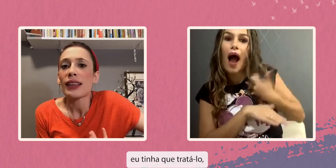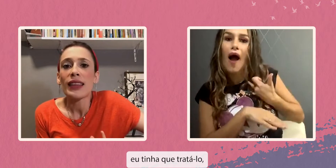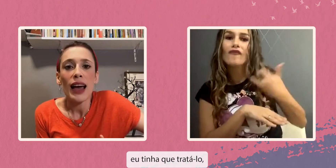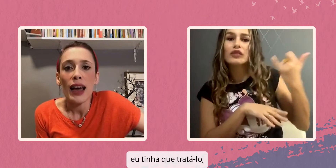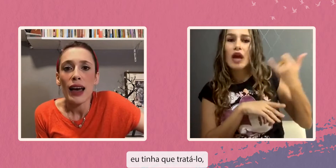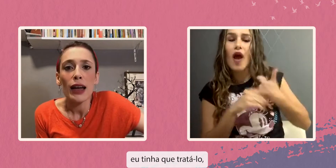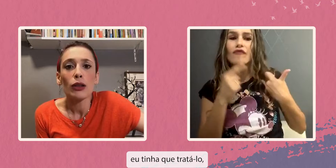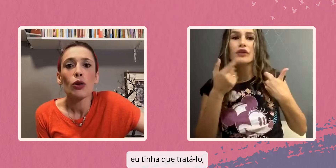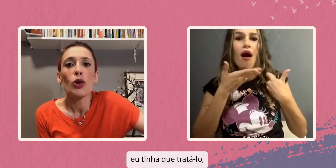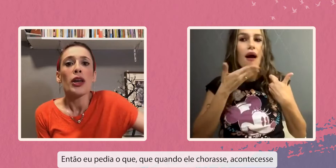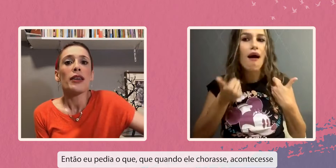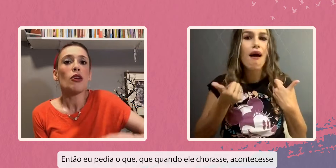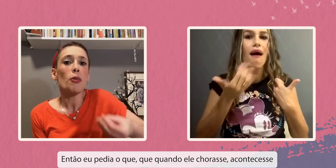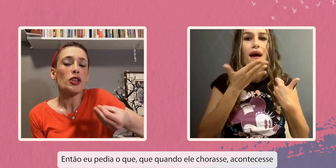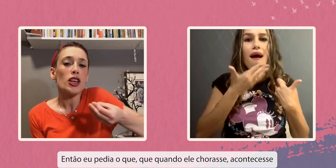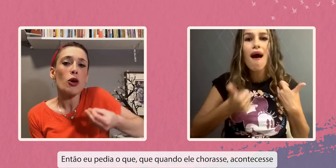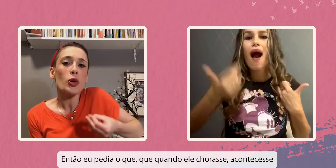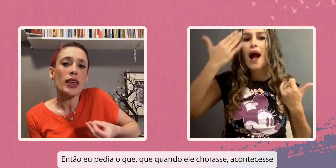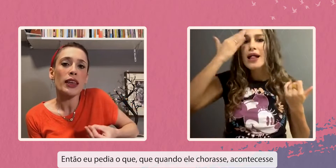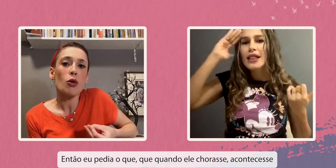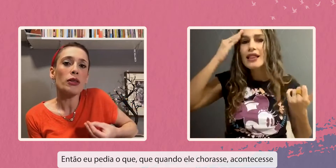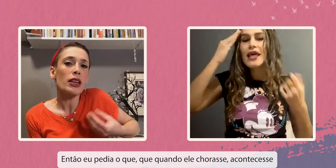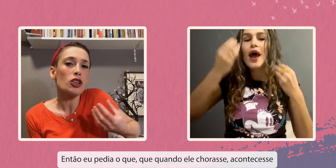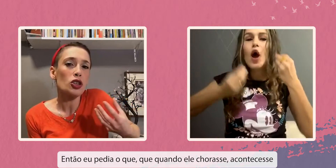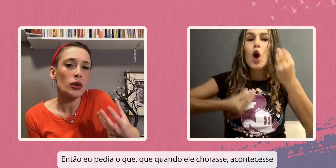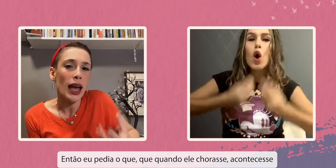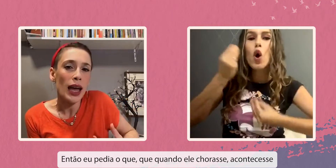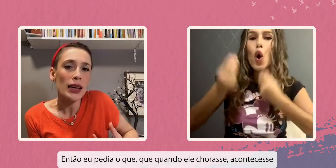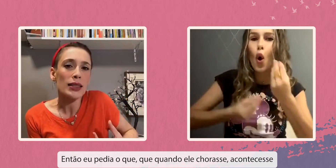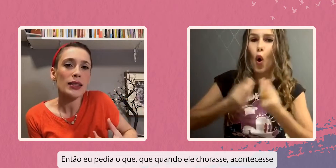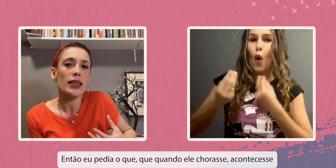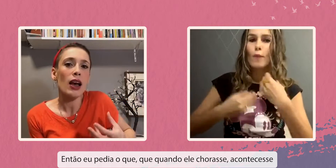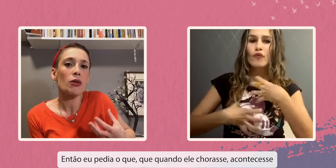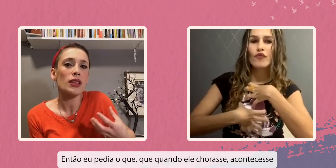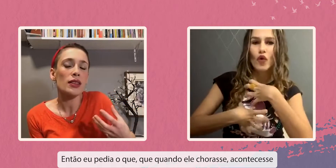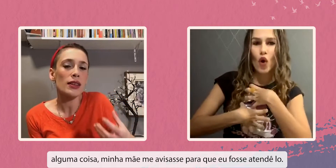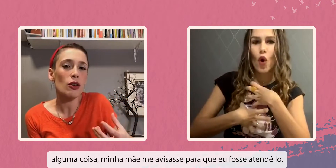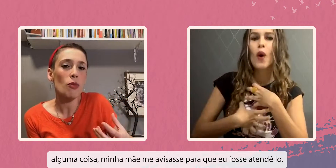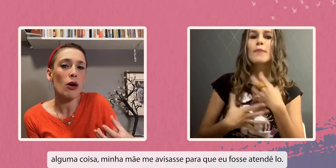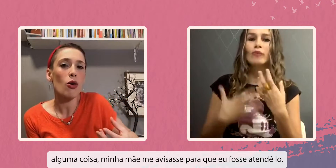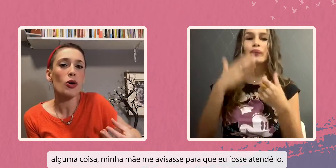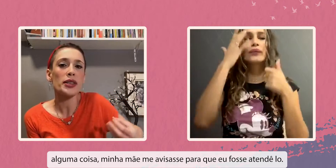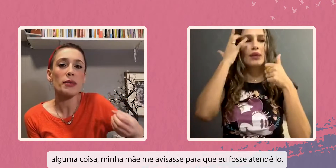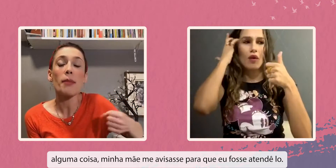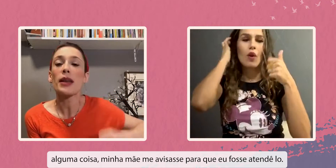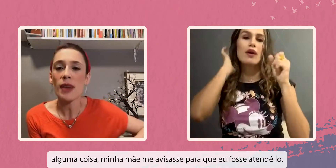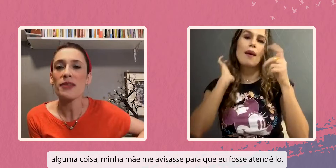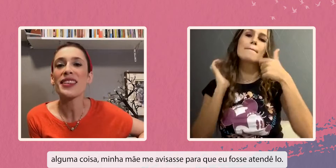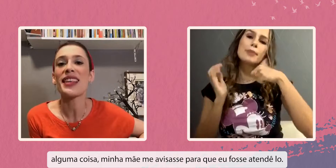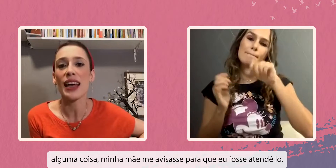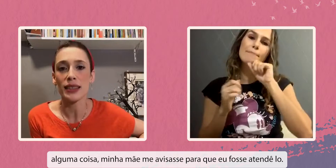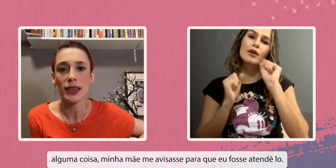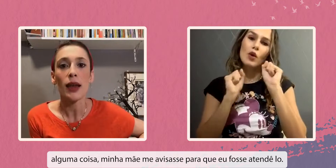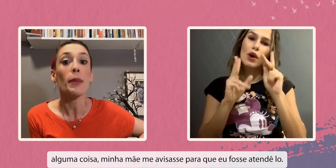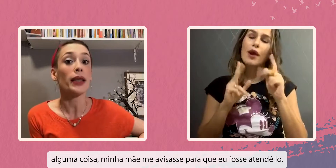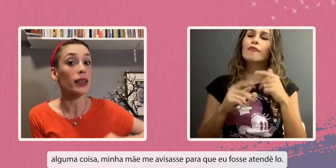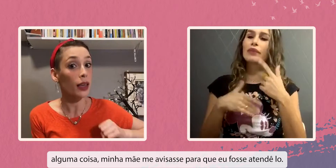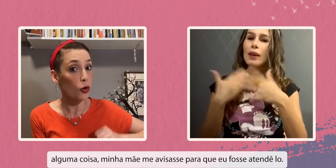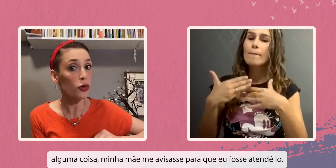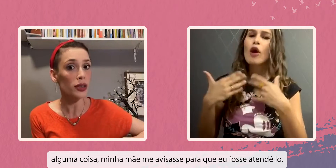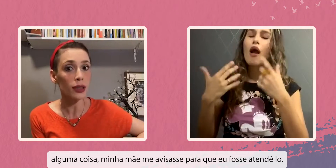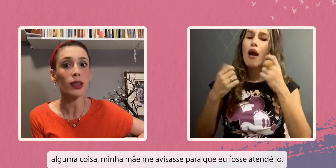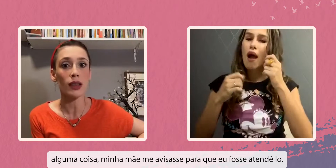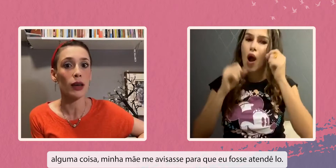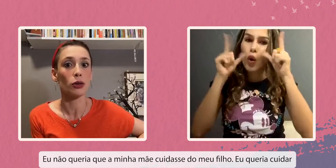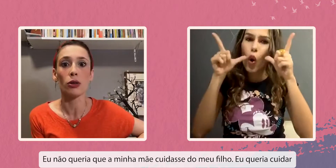que tratá-lo. Então eu pedia o quê? Que quando ele chorasse, acontecesse alguma coisa, a minha mãe me avisasse para que